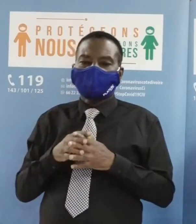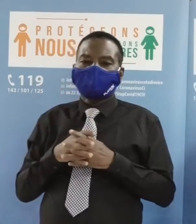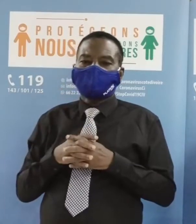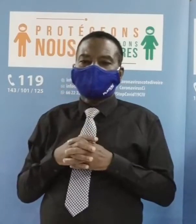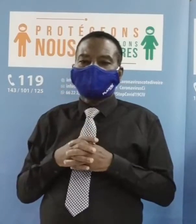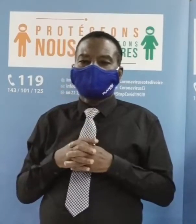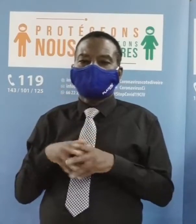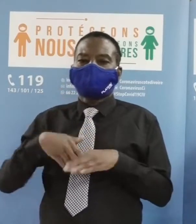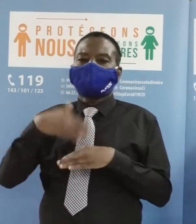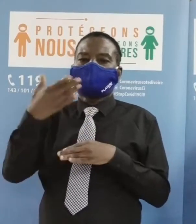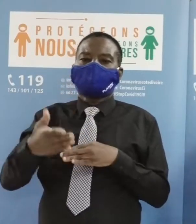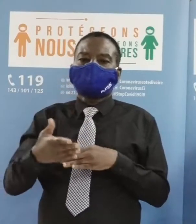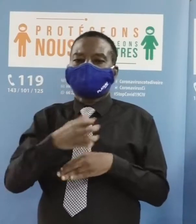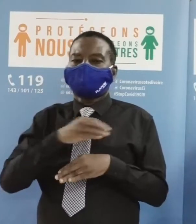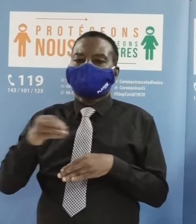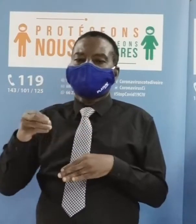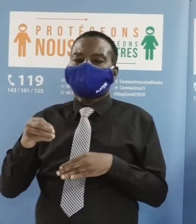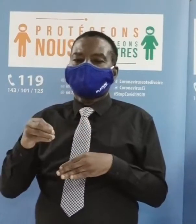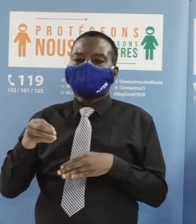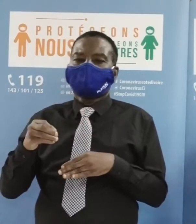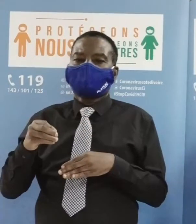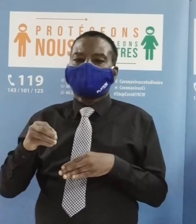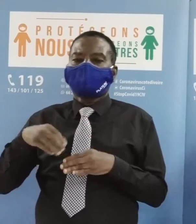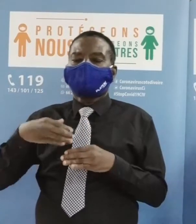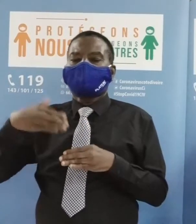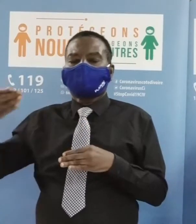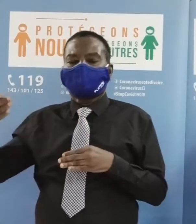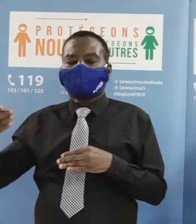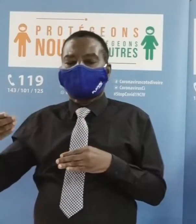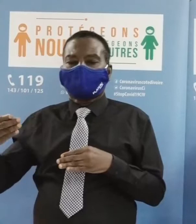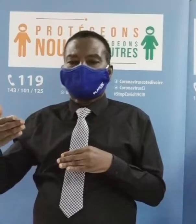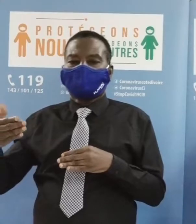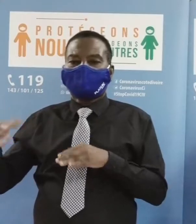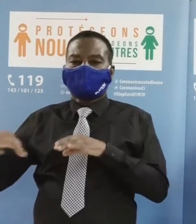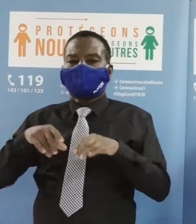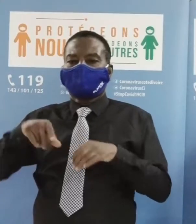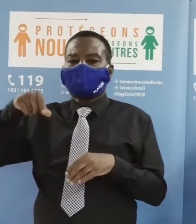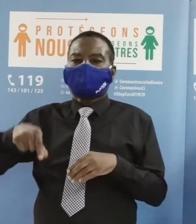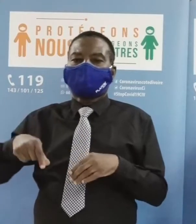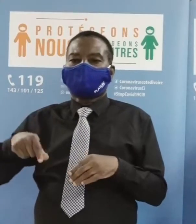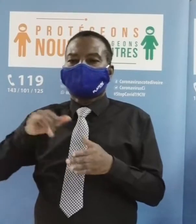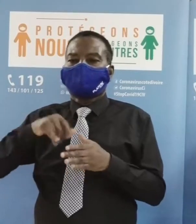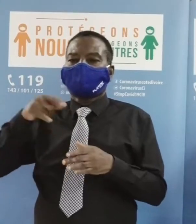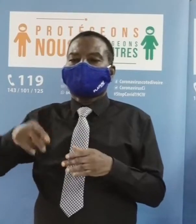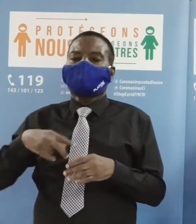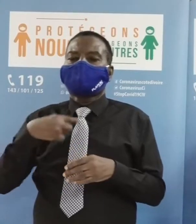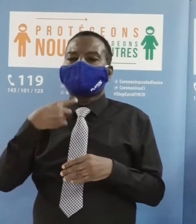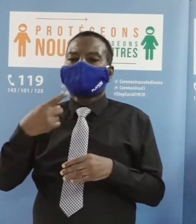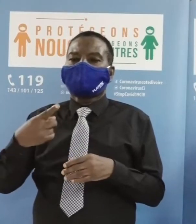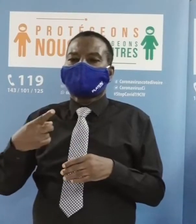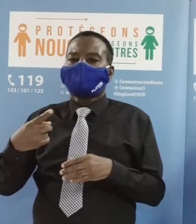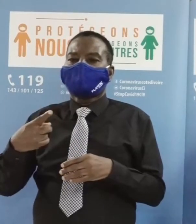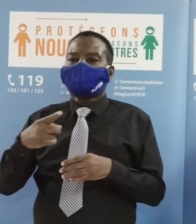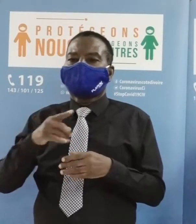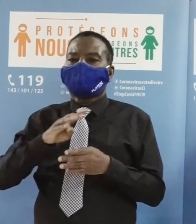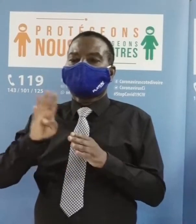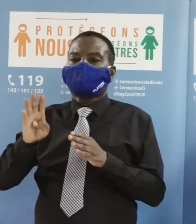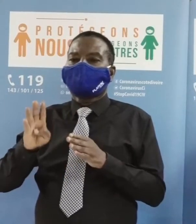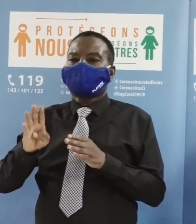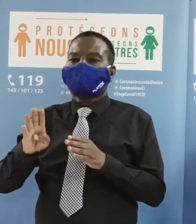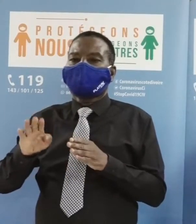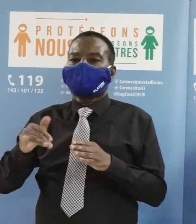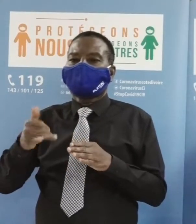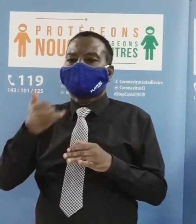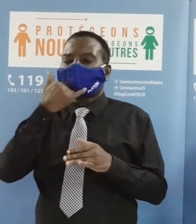ensuite et subsidiairement faire en sorte que ce qu'on appelle fait news intox